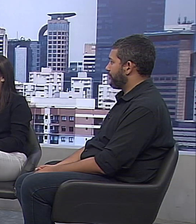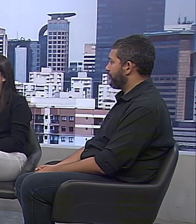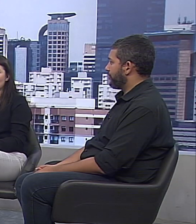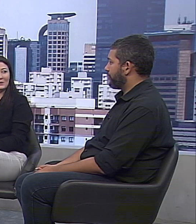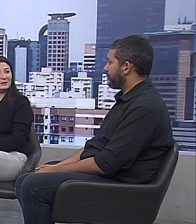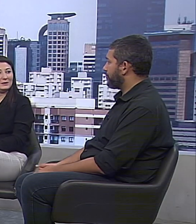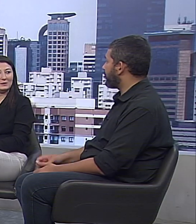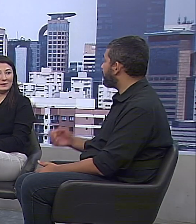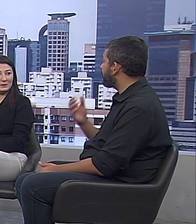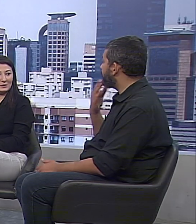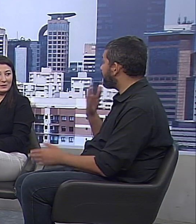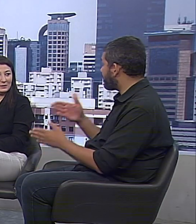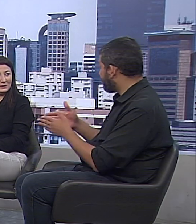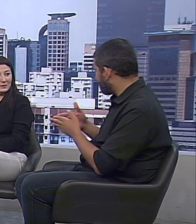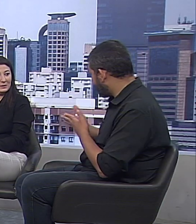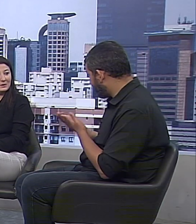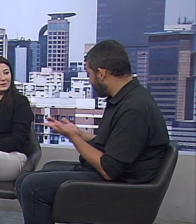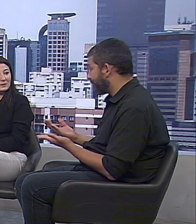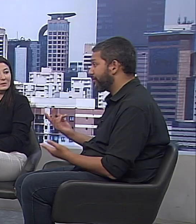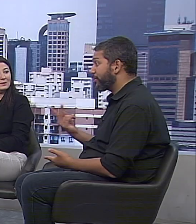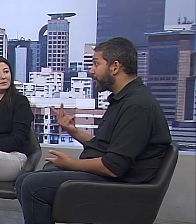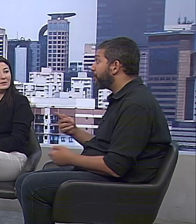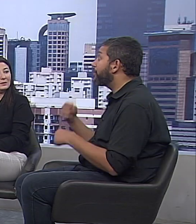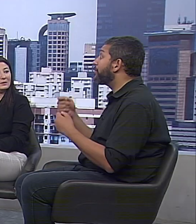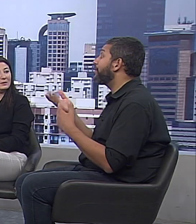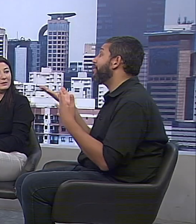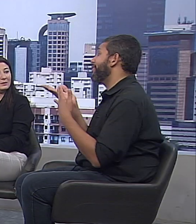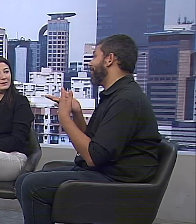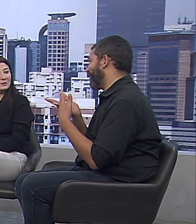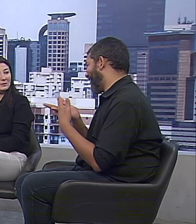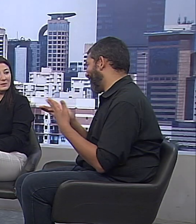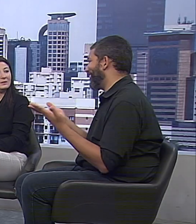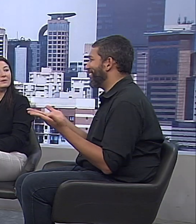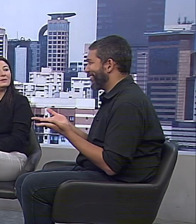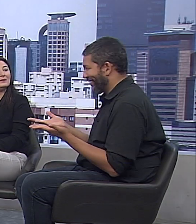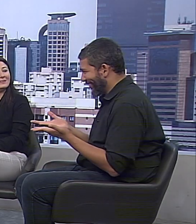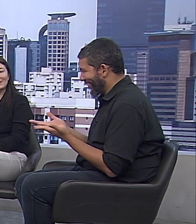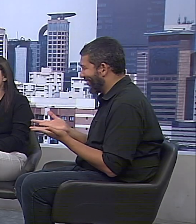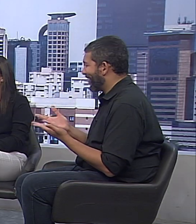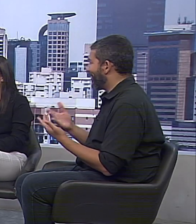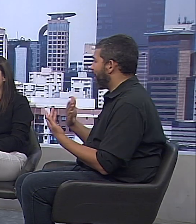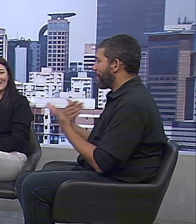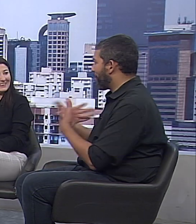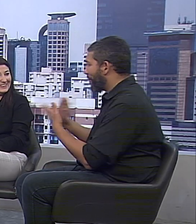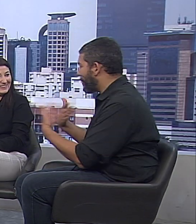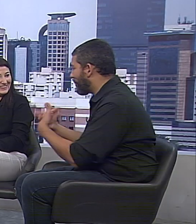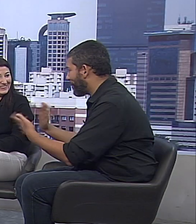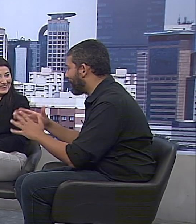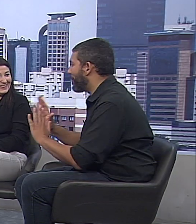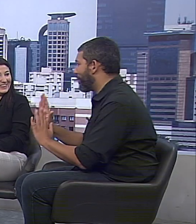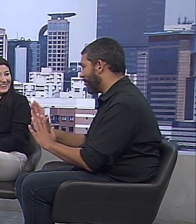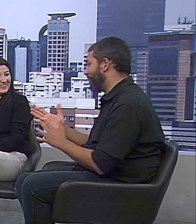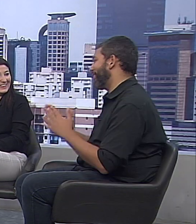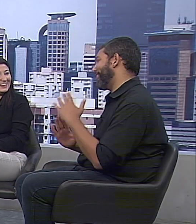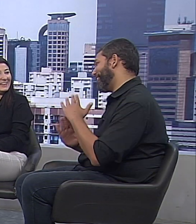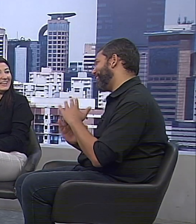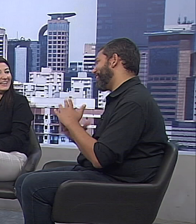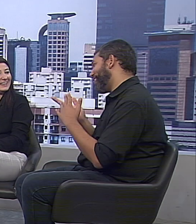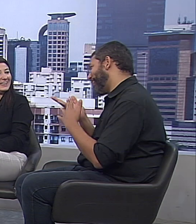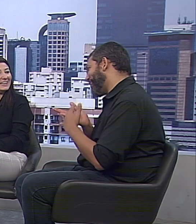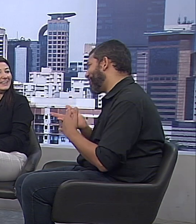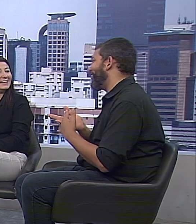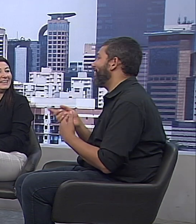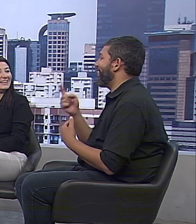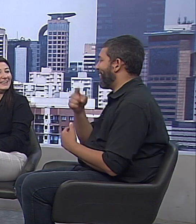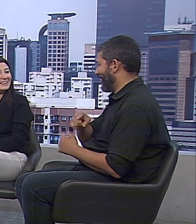vou pedir licença agora para vocês dois, porque a gente precisa chamar o intervalo. A gente aqui engatou no papo, mas a gente precisa dessa